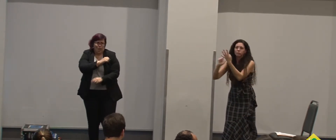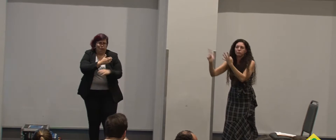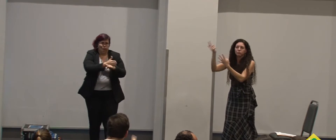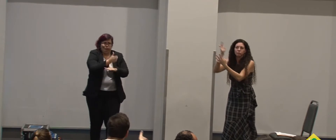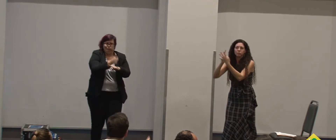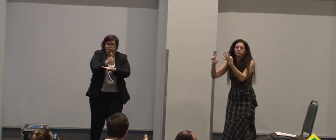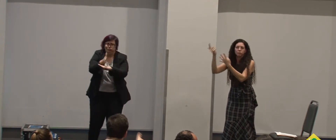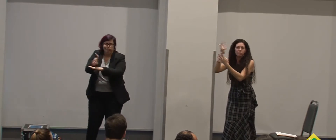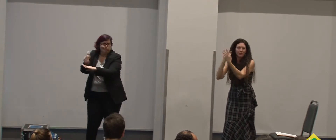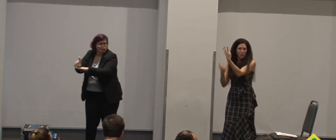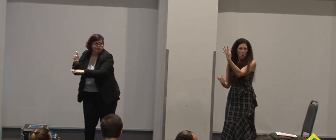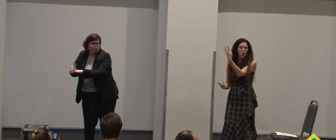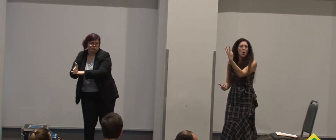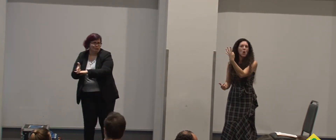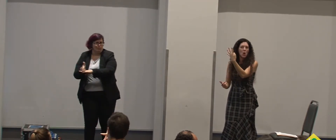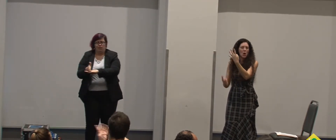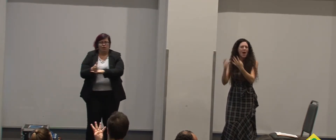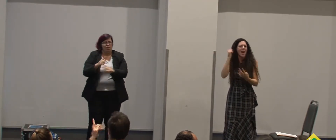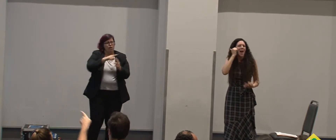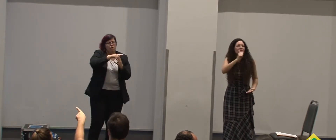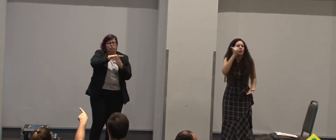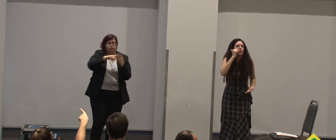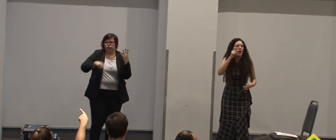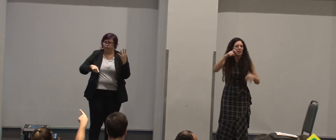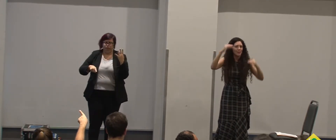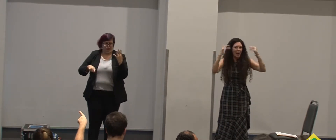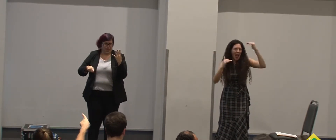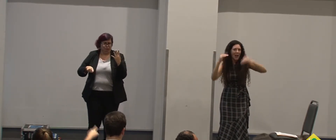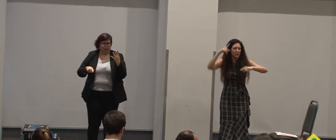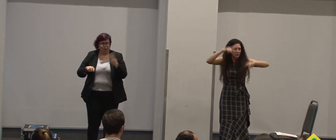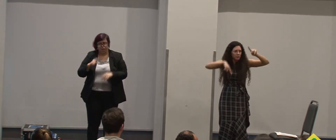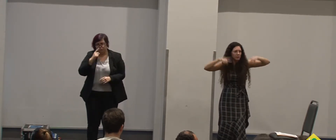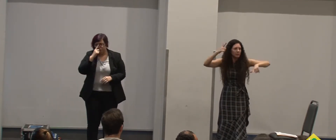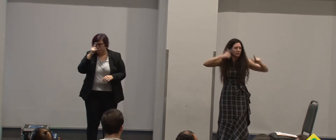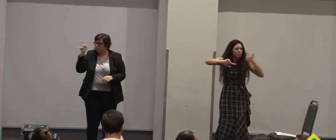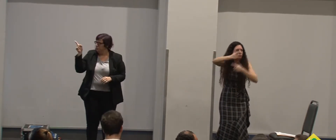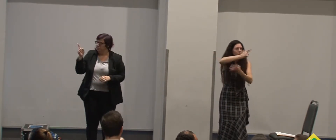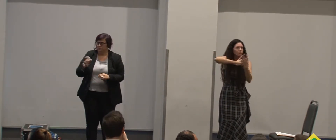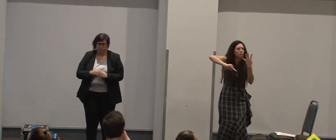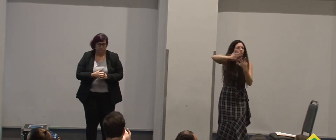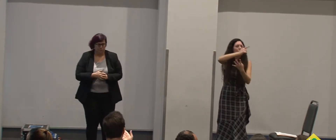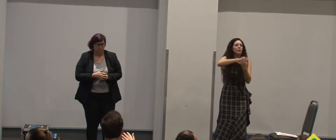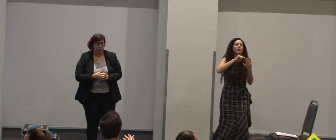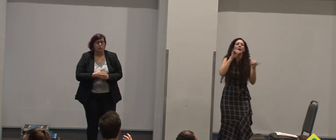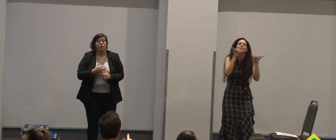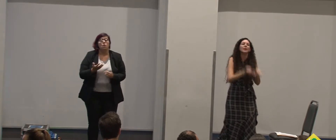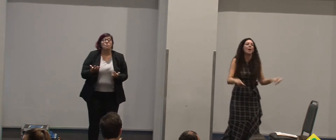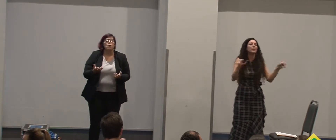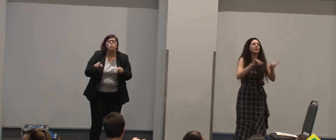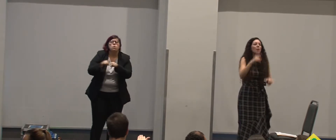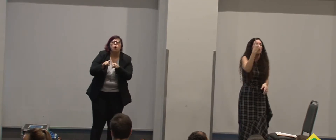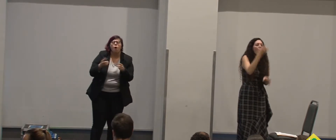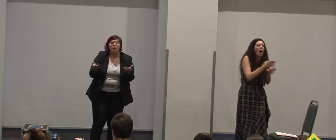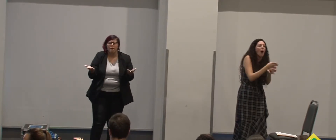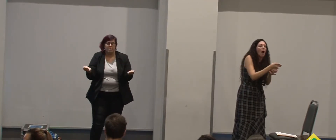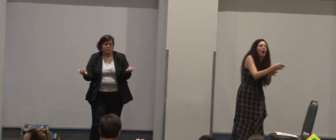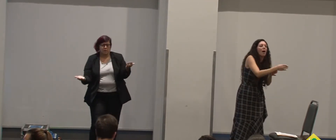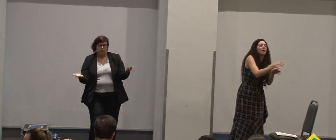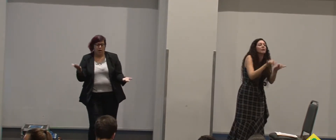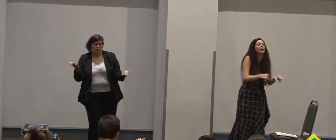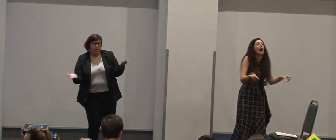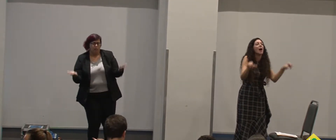tipos de registros que são expostos aqui precisam ser utilizados e ensinados todos os dias de uma forma